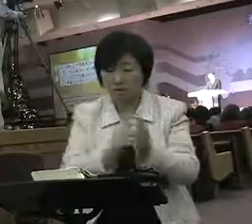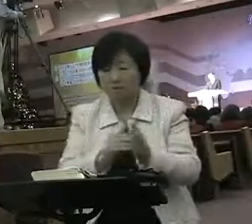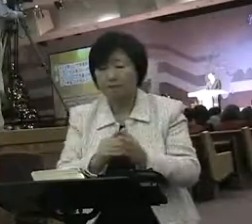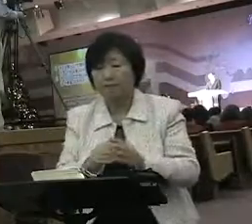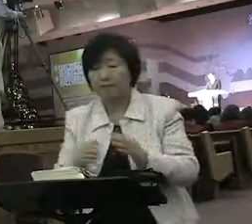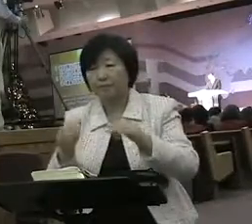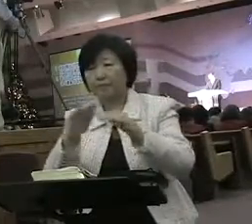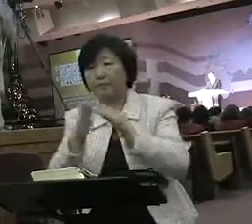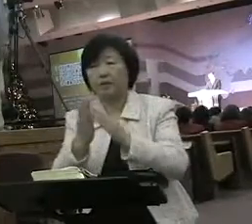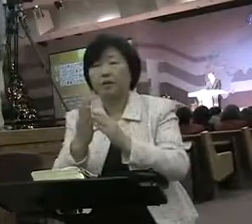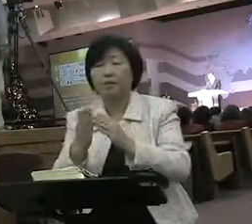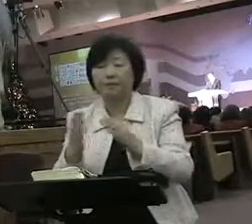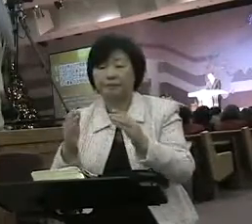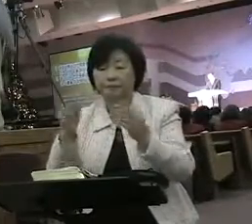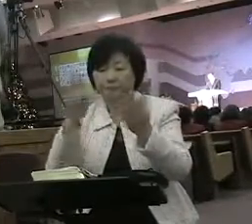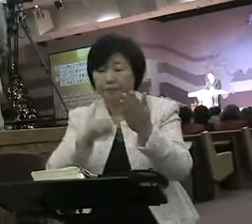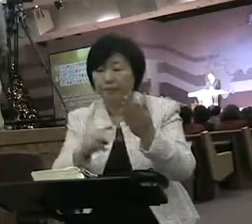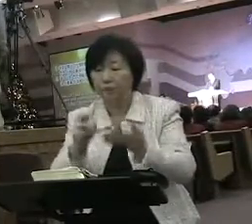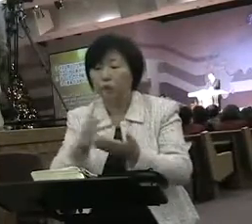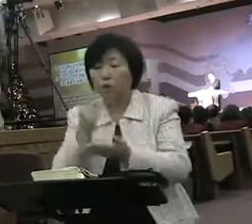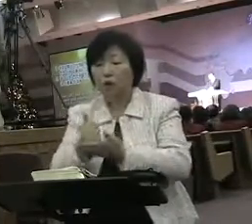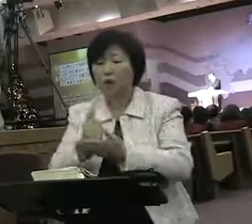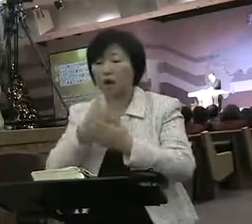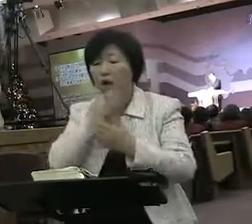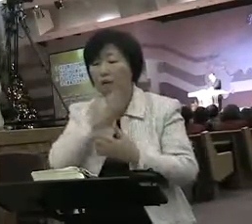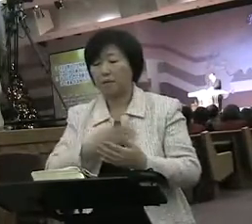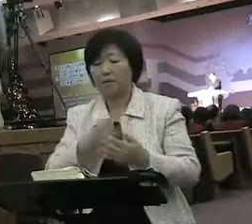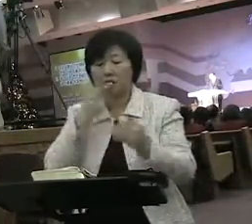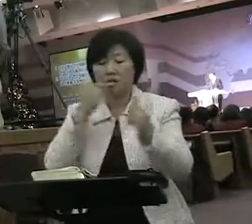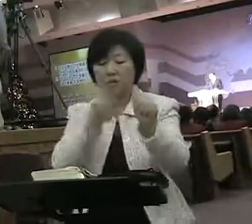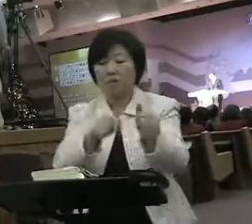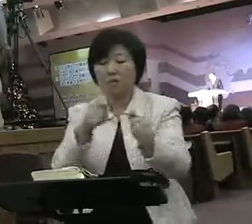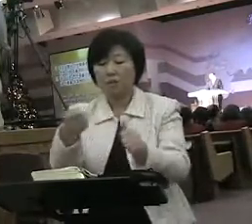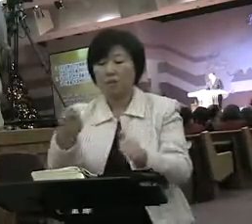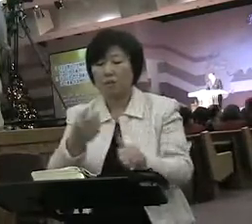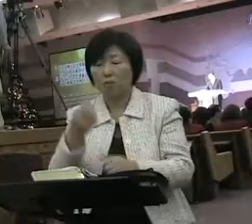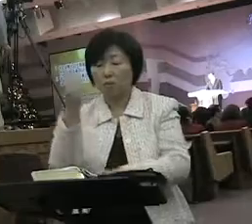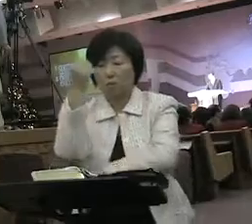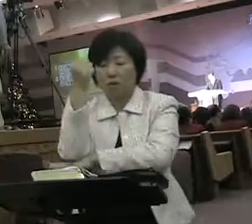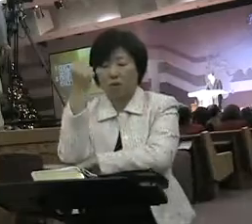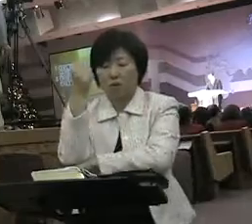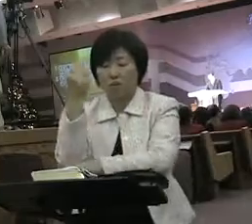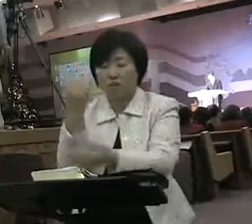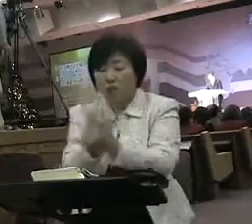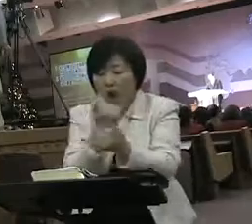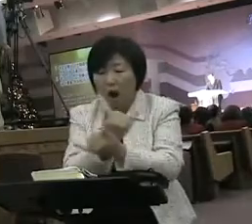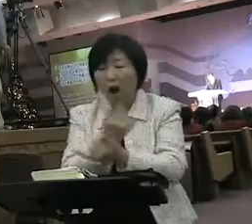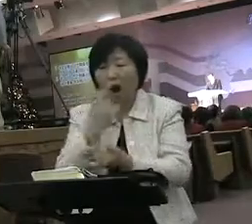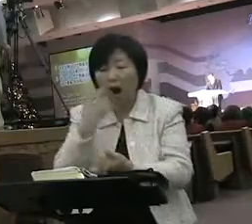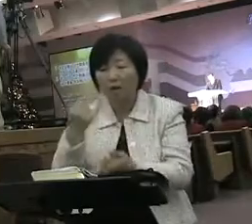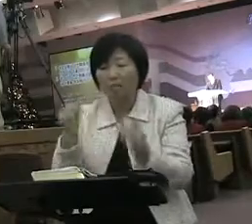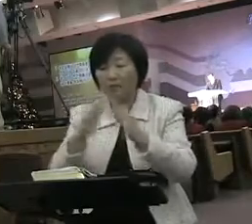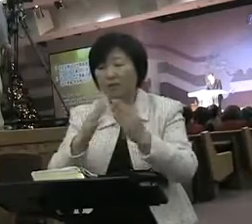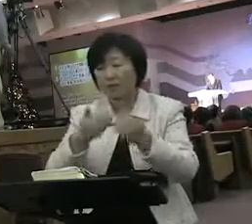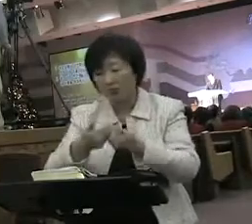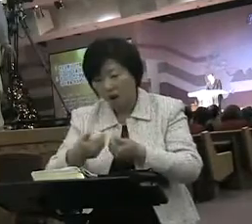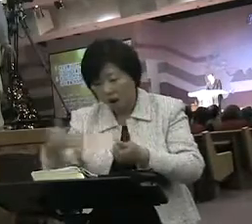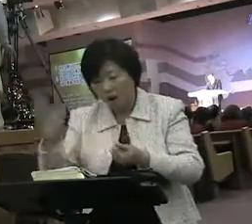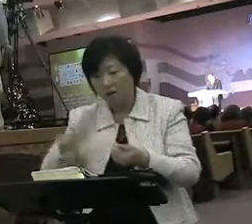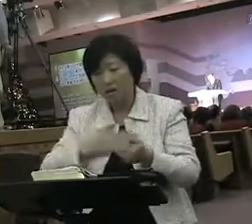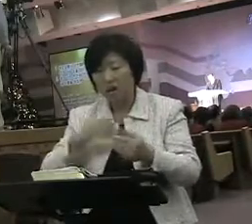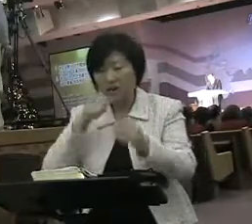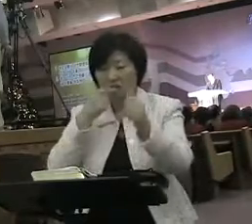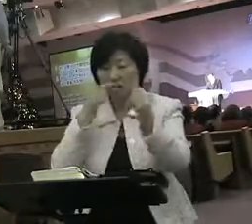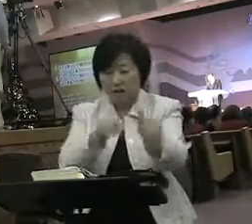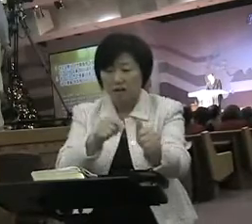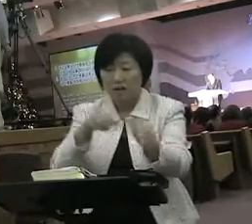다 같이 읽겠습니다. 여호와께서 아브라함에게 이르시되 너는 너의 본토 친척 아비집을 떠나 내가